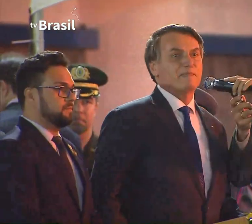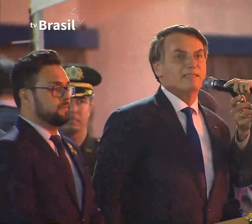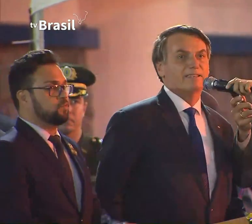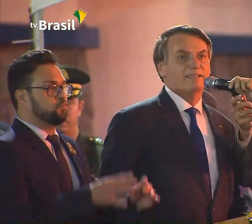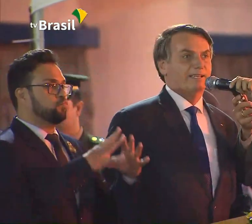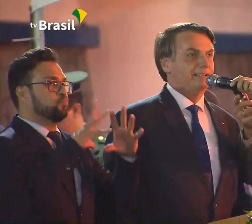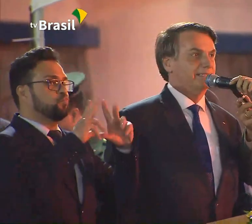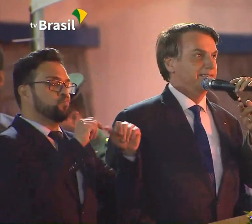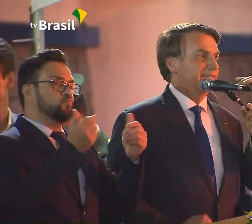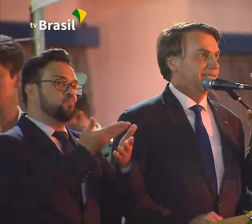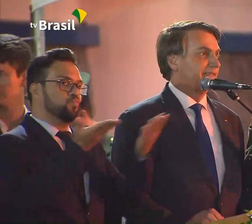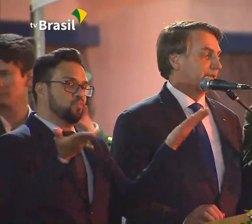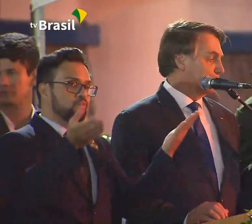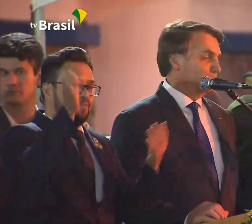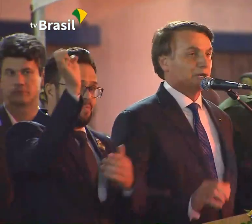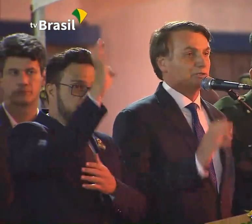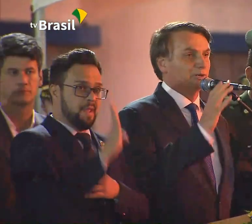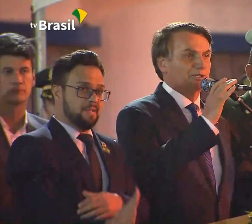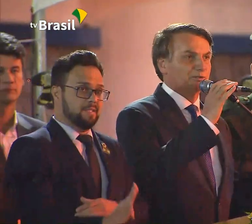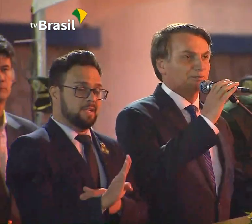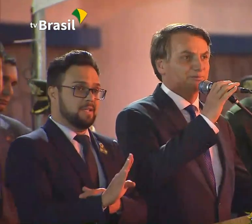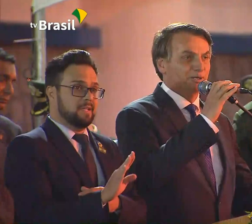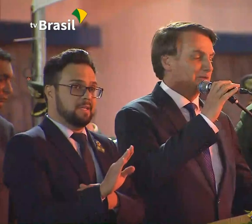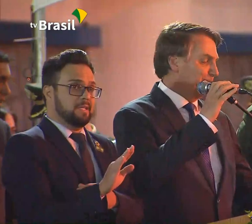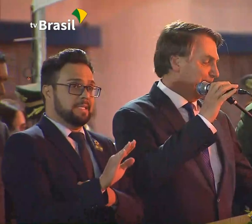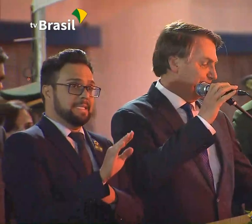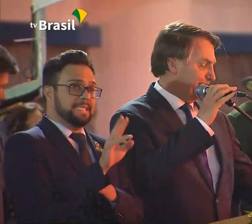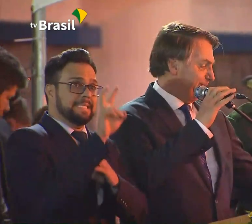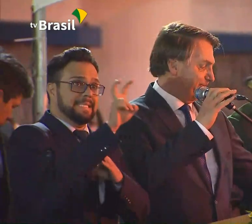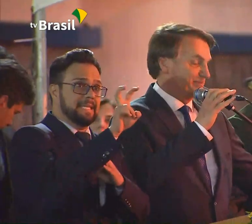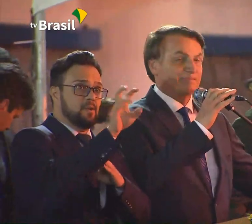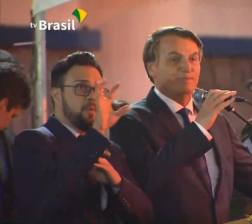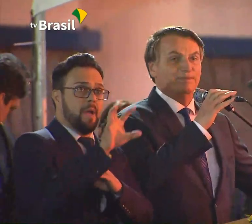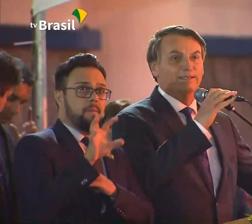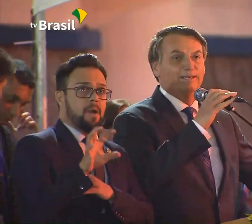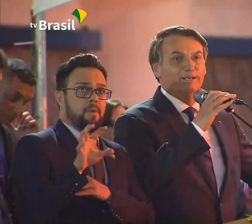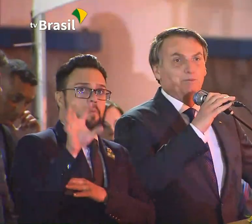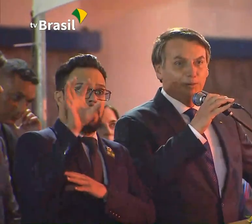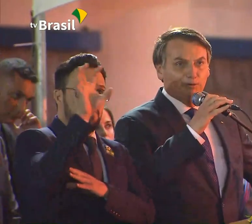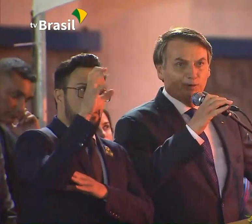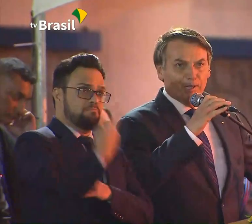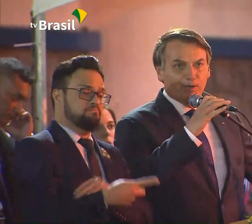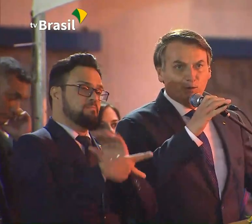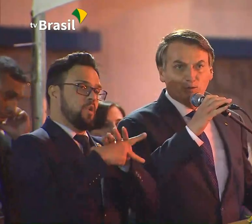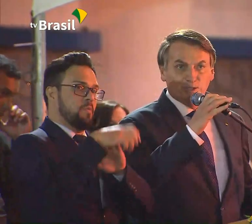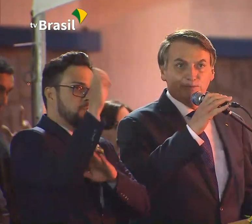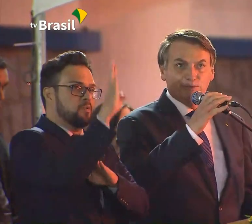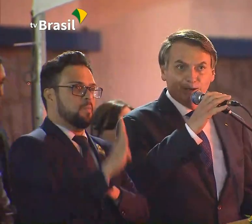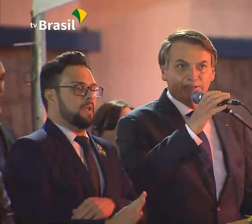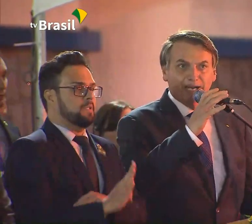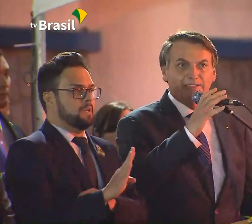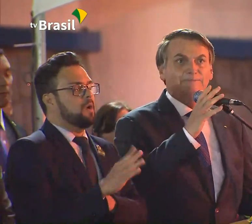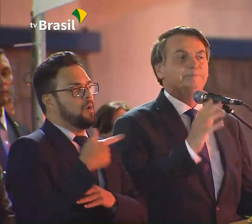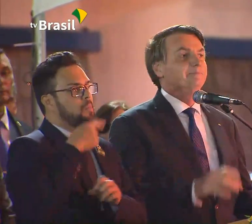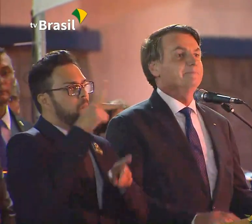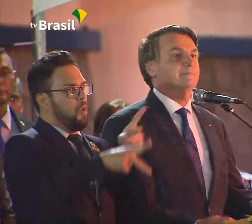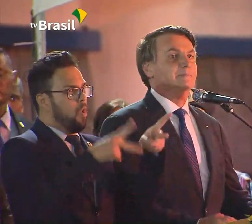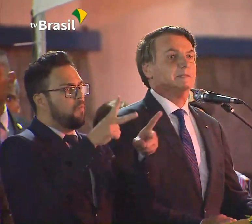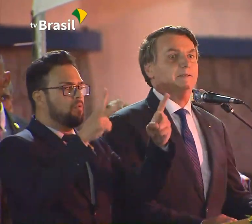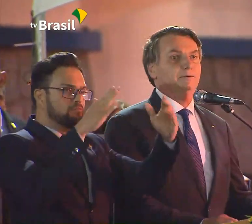brasileiros das cinco regiões do nosso país. Povo esse ao qual devo